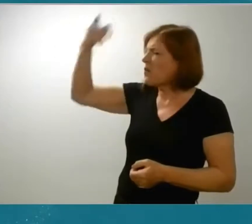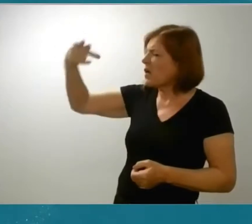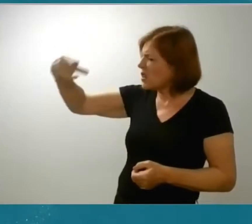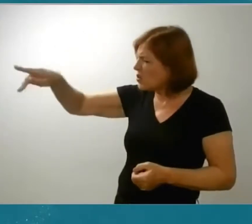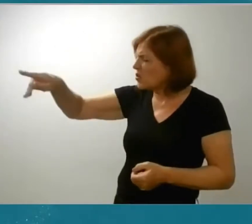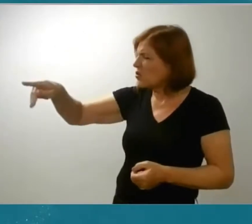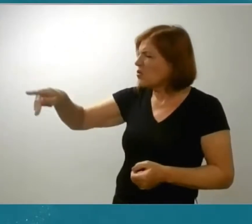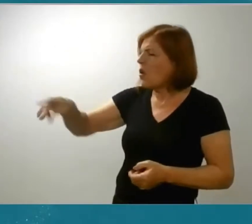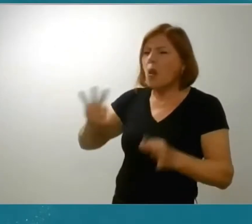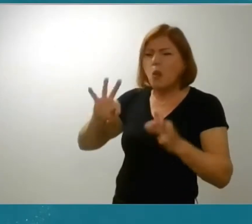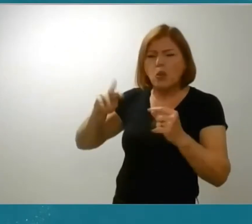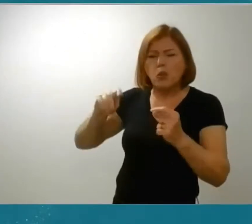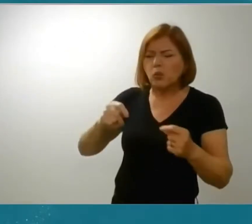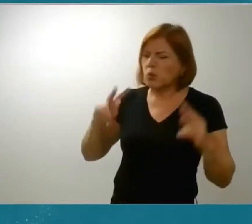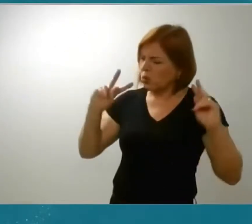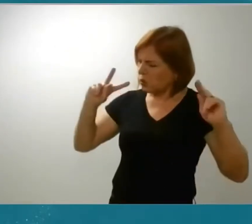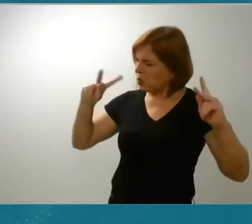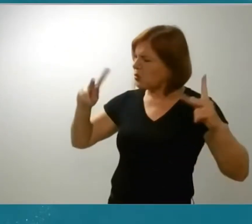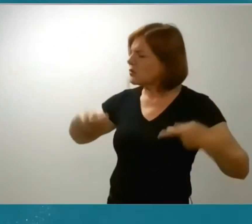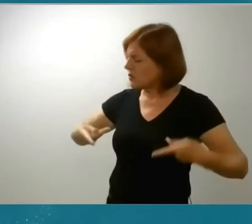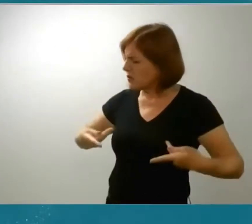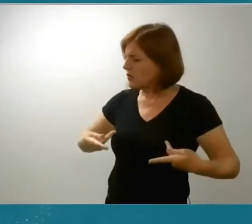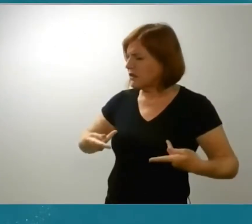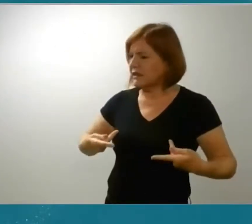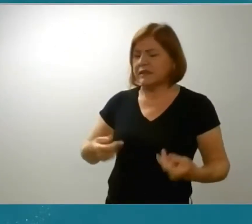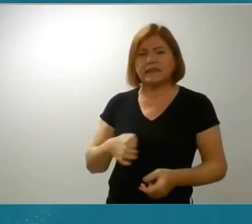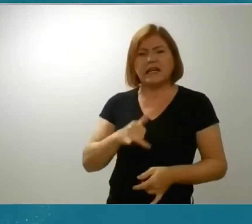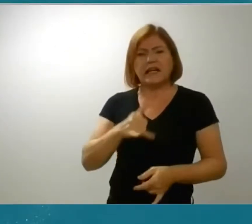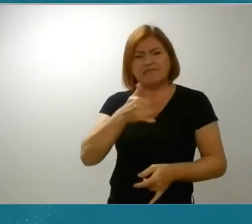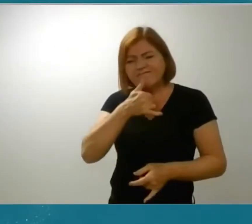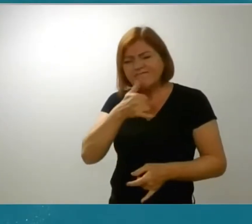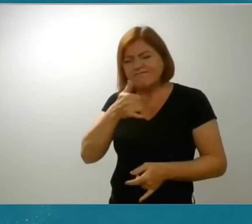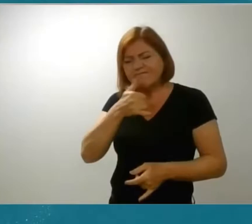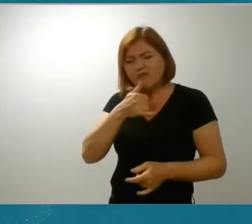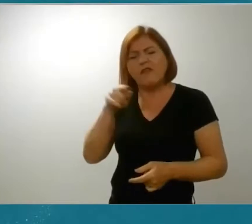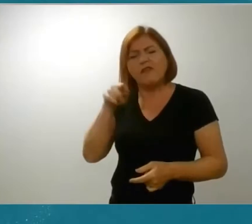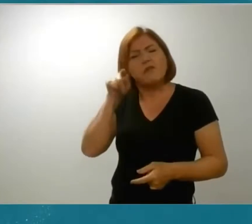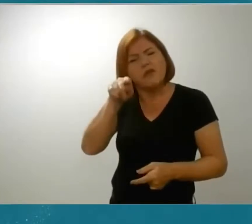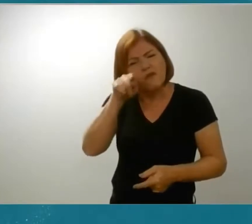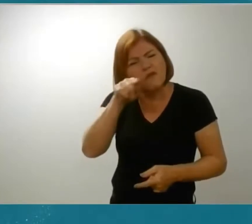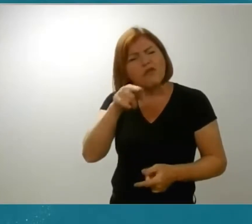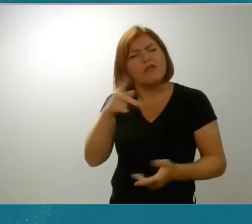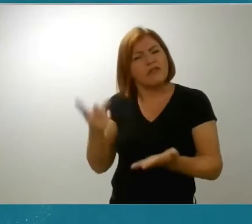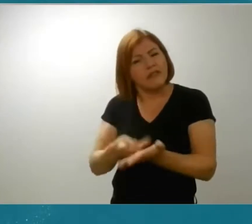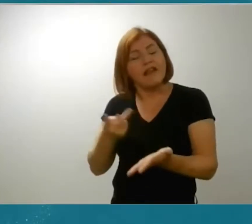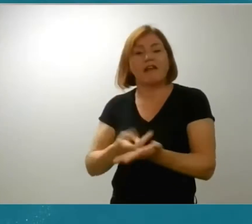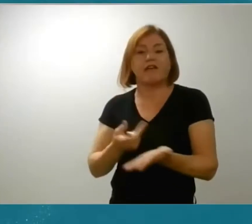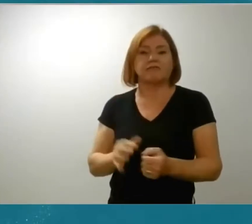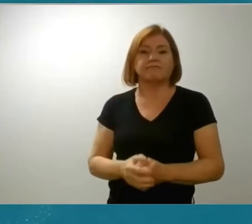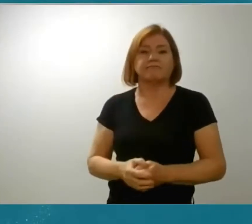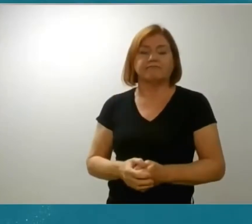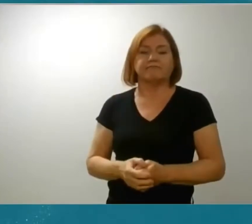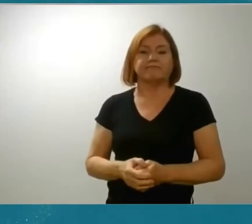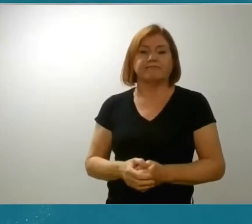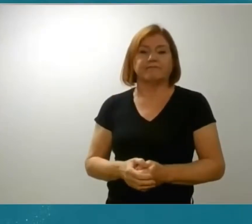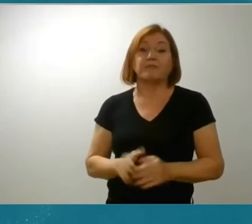do teu erro. Você já pensou nisso, não pensou? Essa noite eu vou redimir as mulheres.